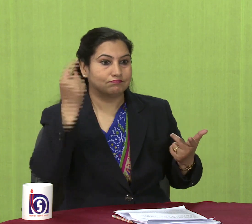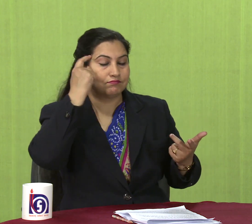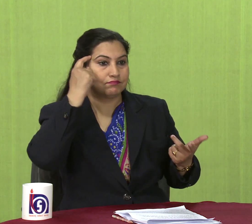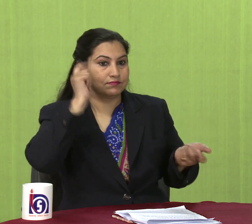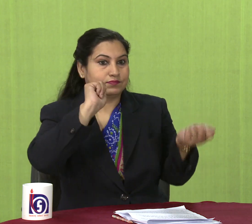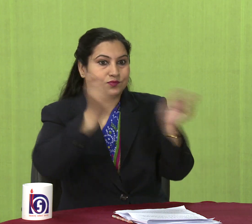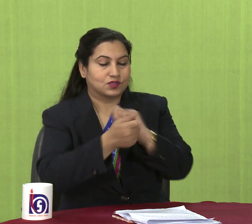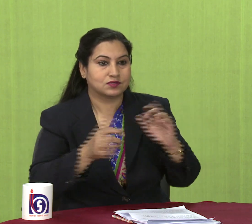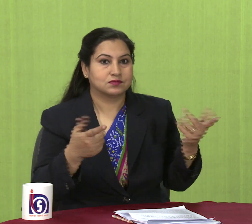किया गया है।